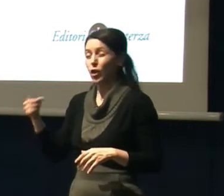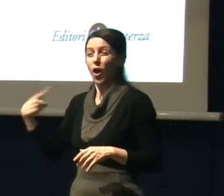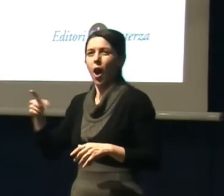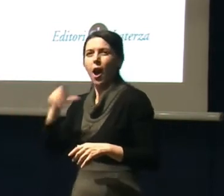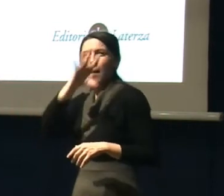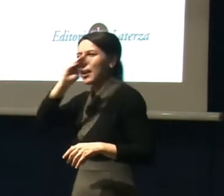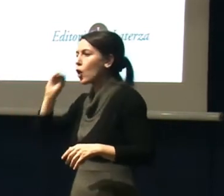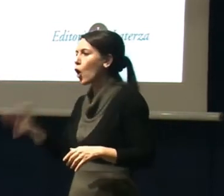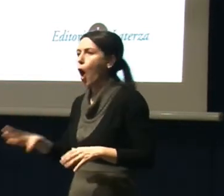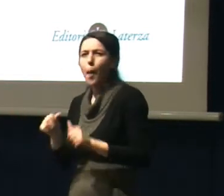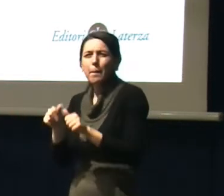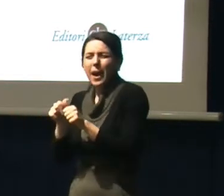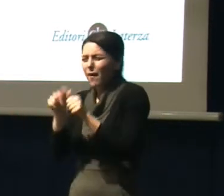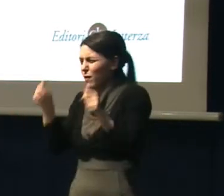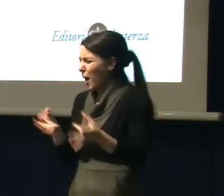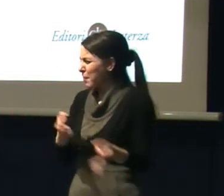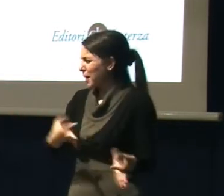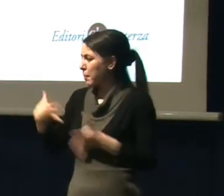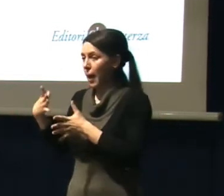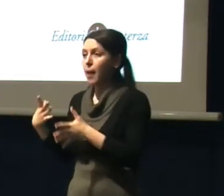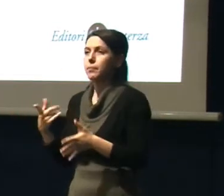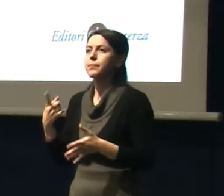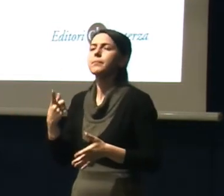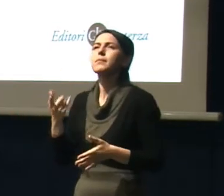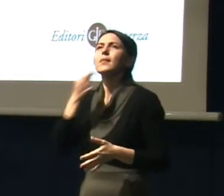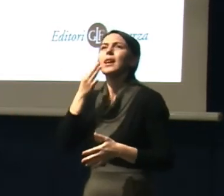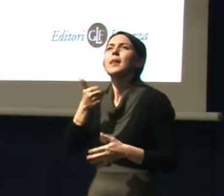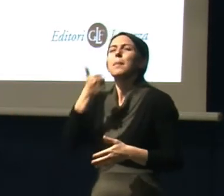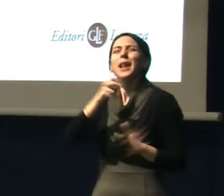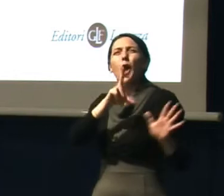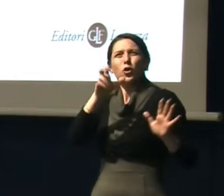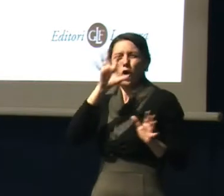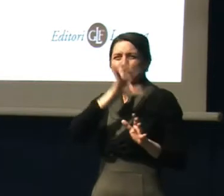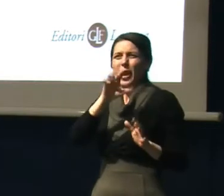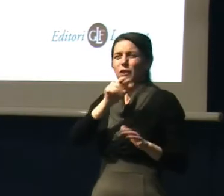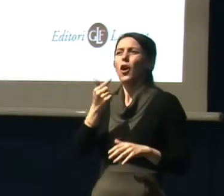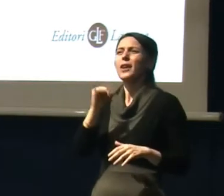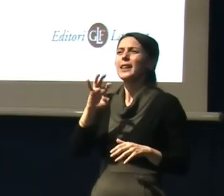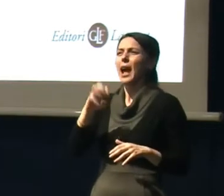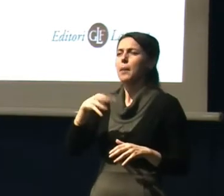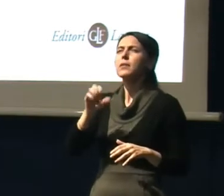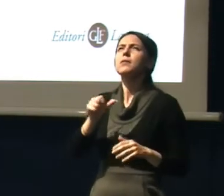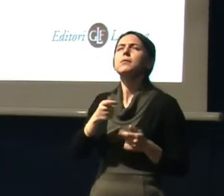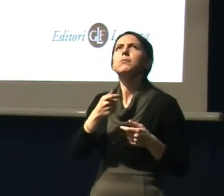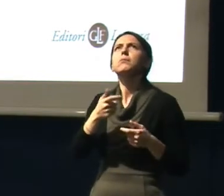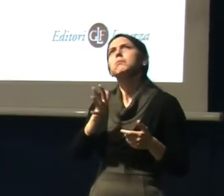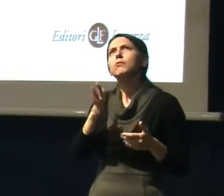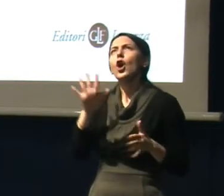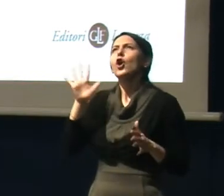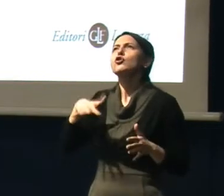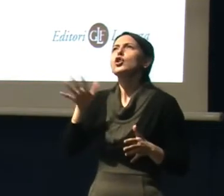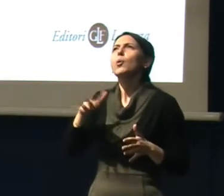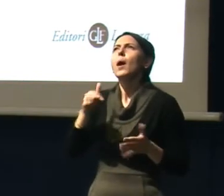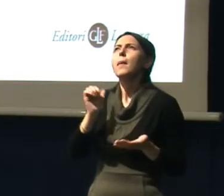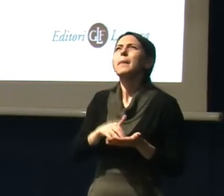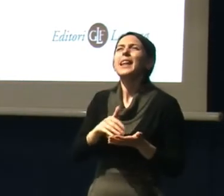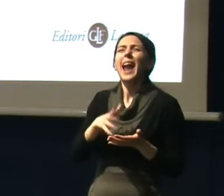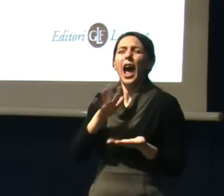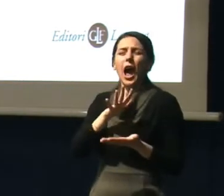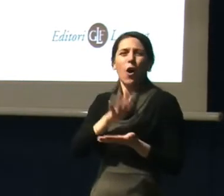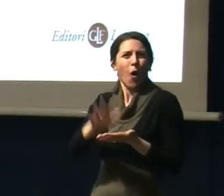quando era già il times quindi diciamo nei primi anni dell'ottocento vendeva 5.000 copie ed era il giornale più